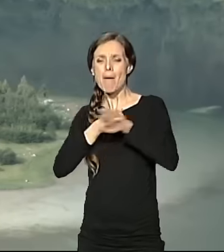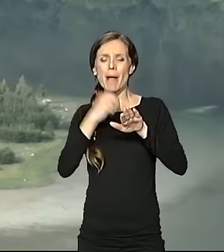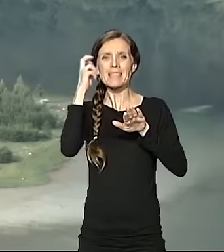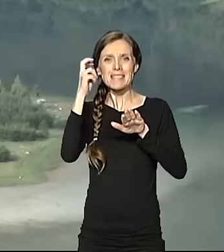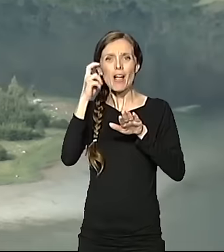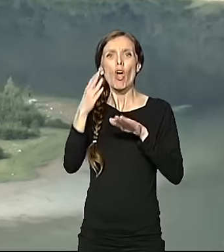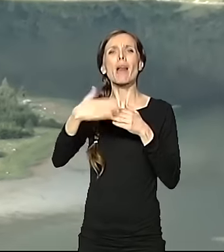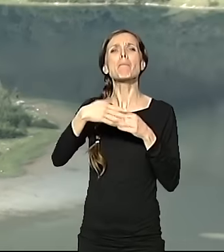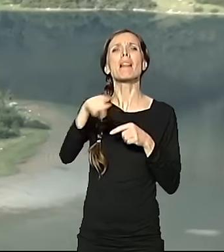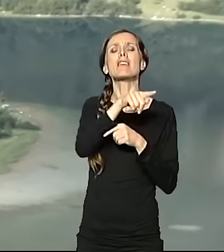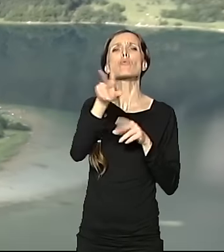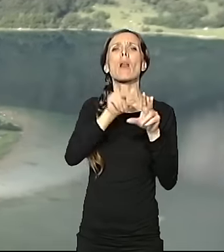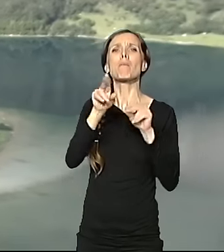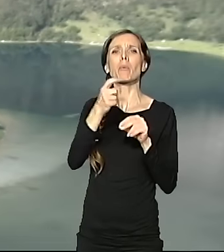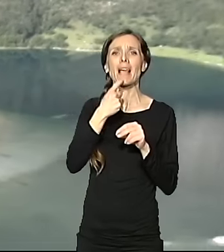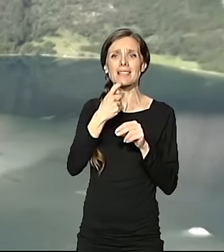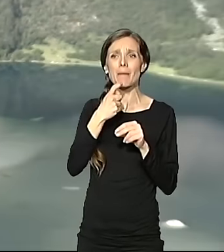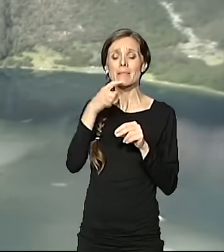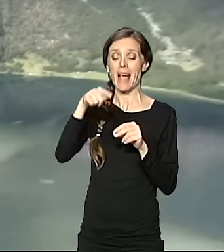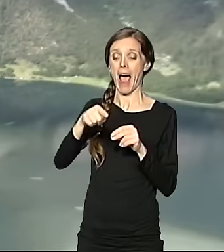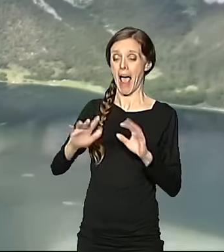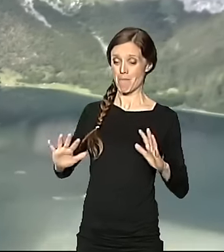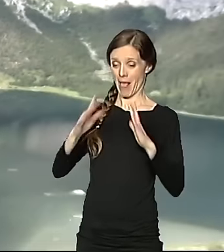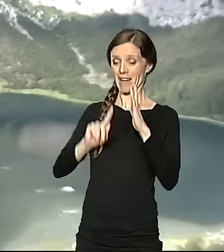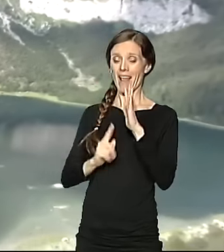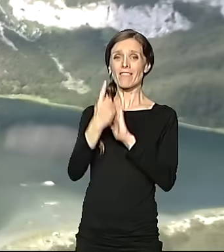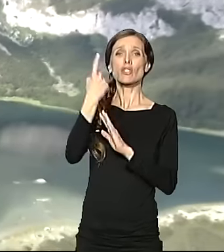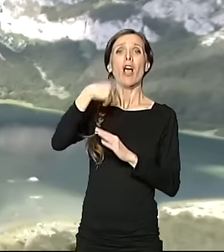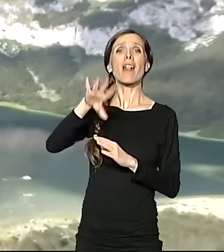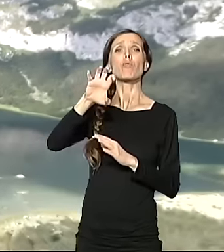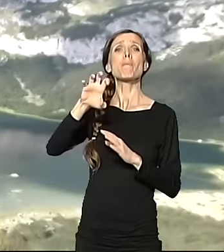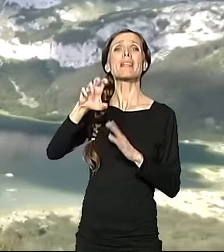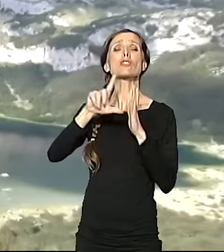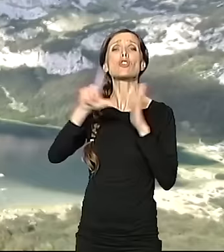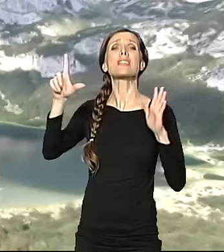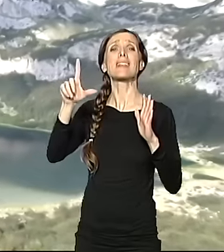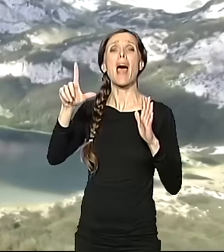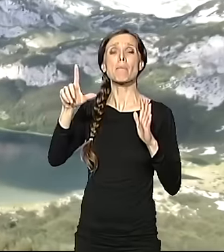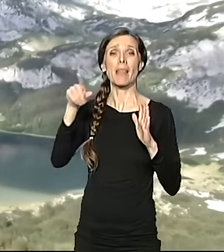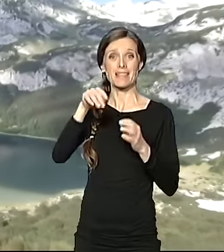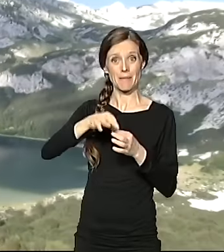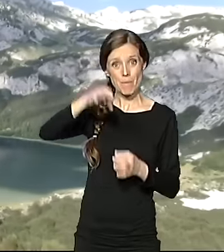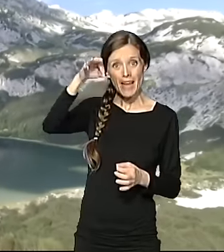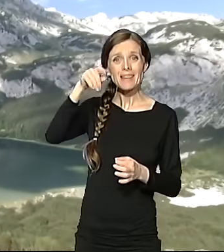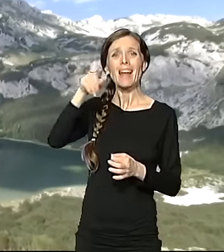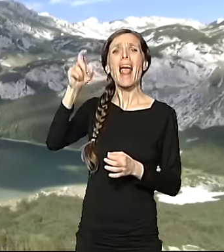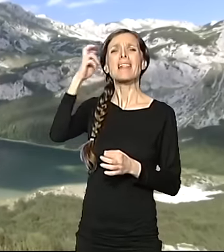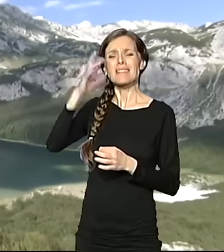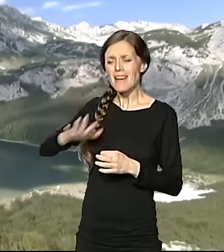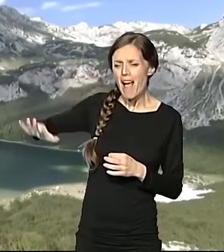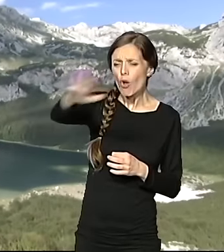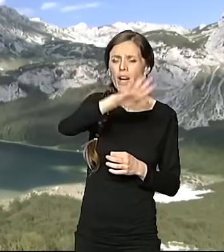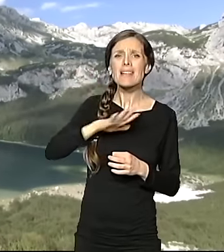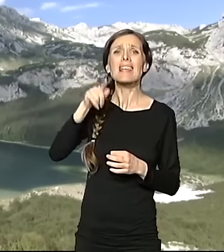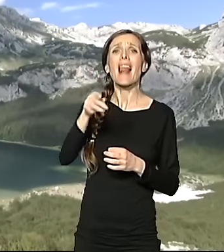Leži na visini od 1517 metara i ono je najuzdignutije jezero u Crnoj Gori. Ono je